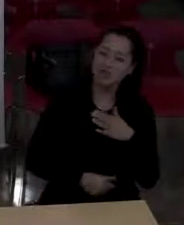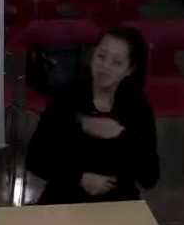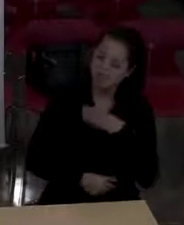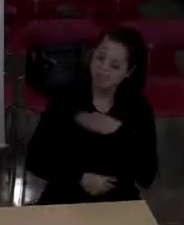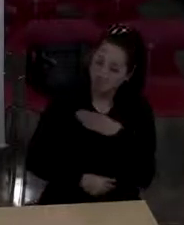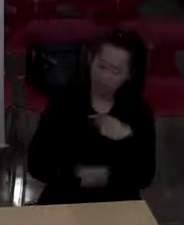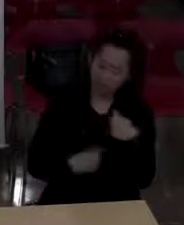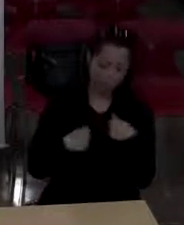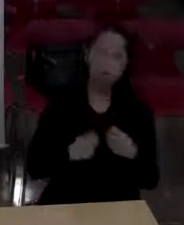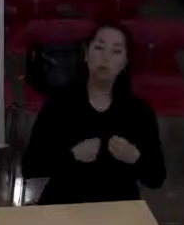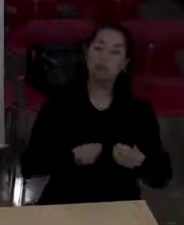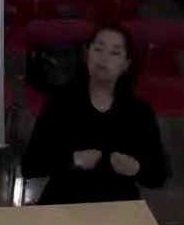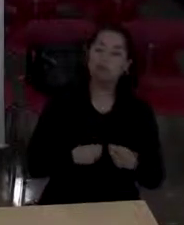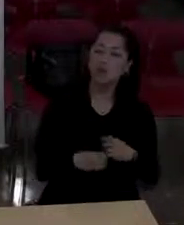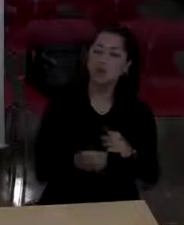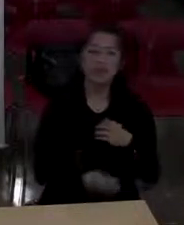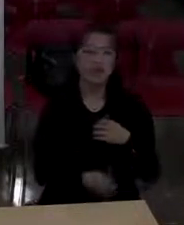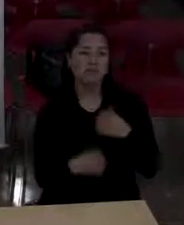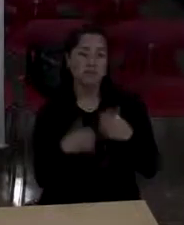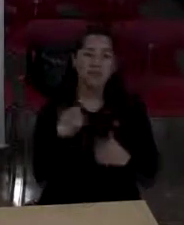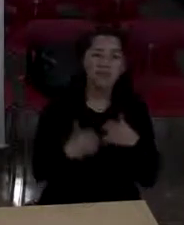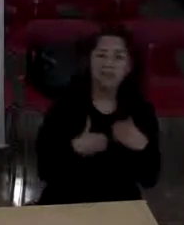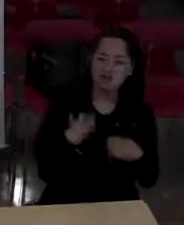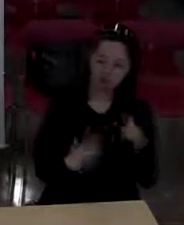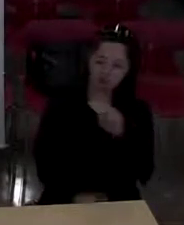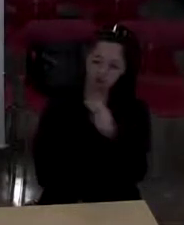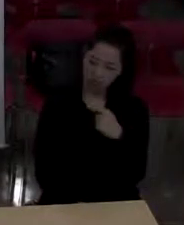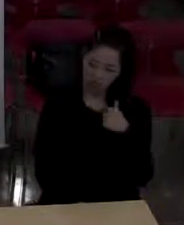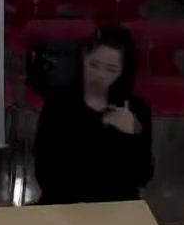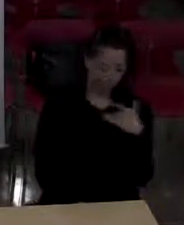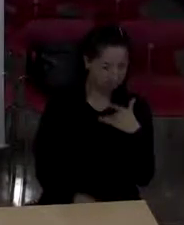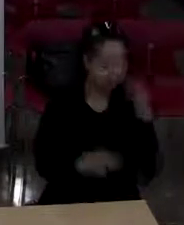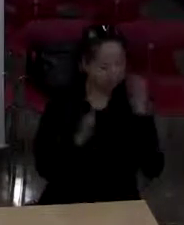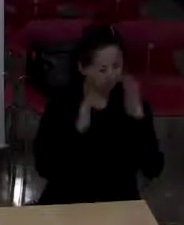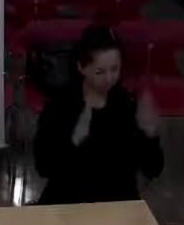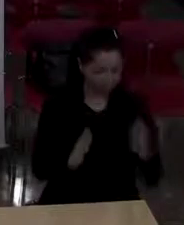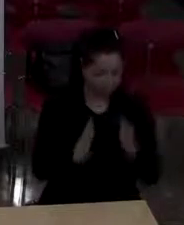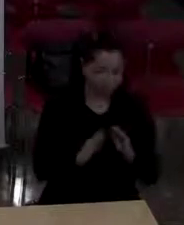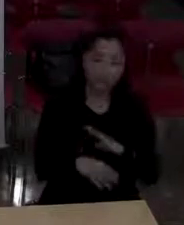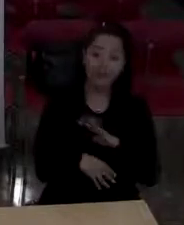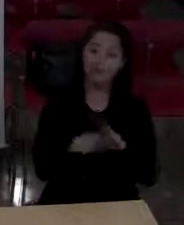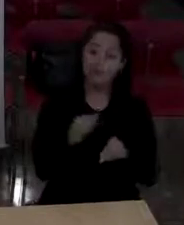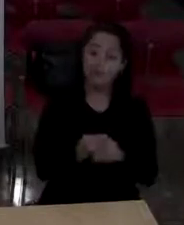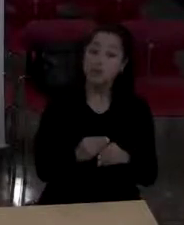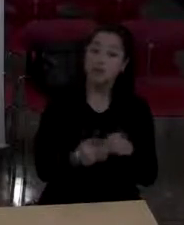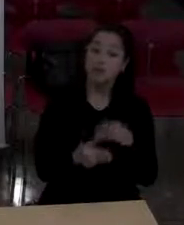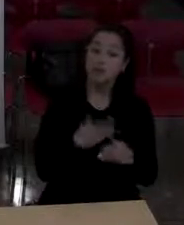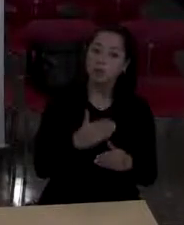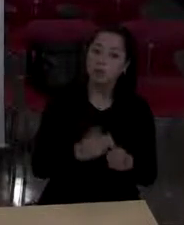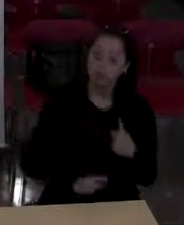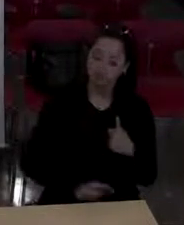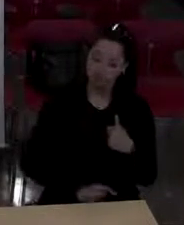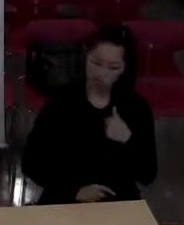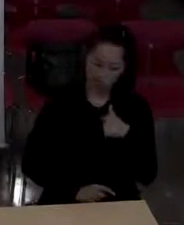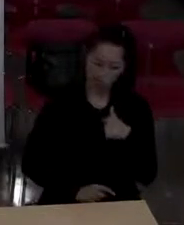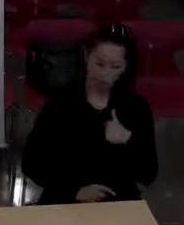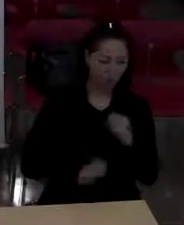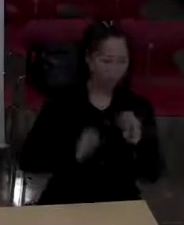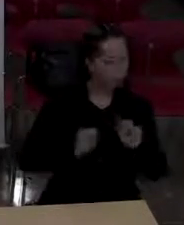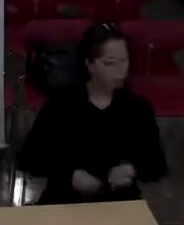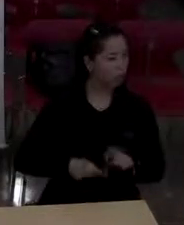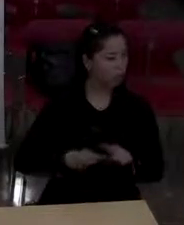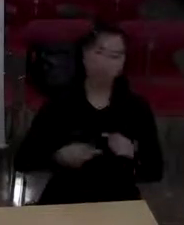proceso contribuye a su vez en la construcción de su yo, en la construcción de sí mismos, que tomen sus propias